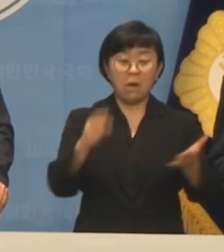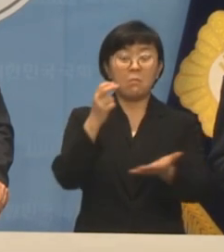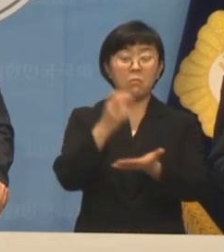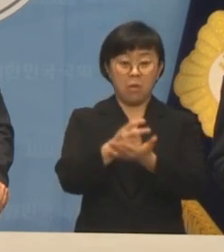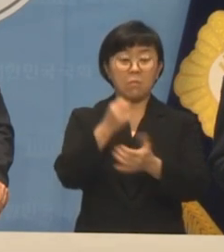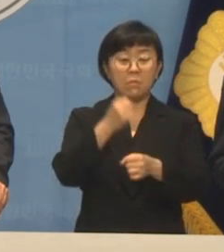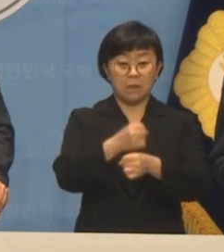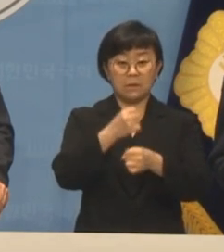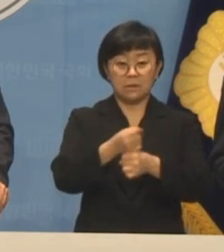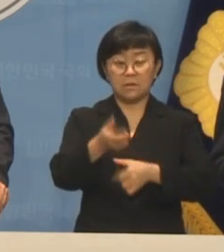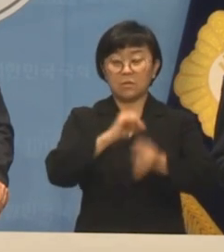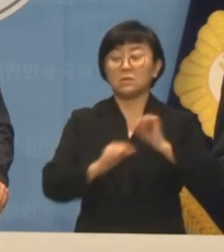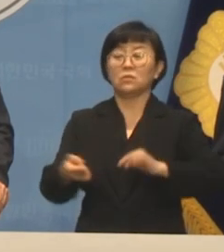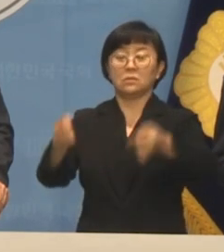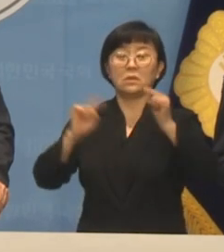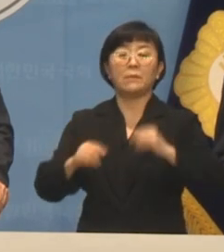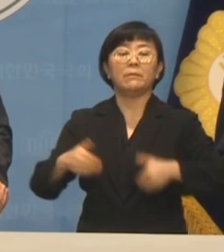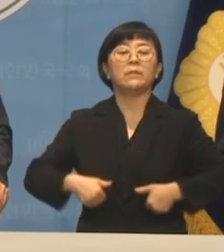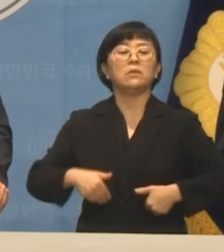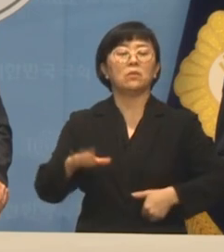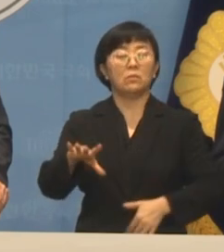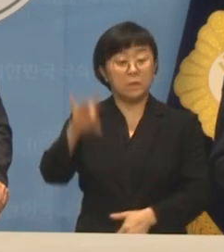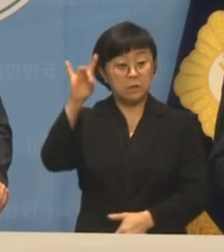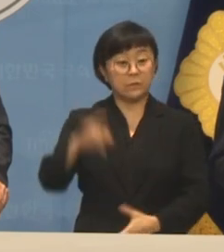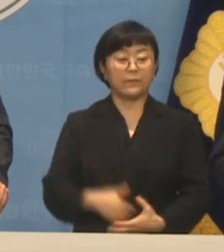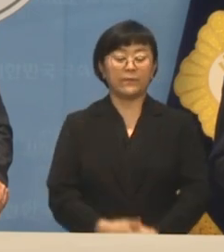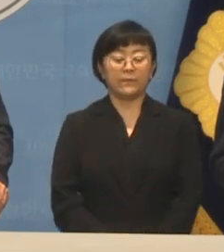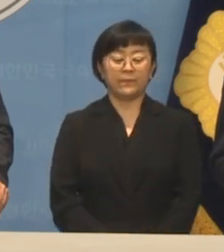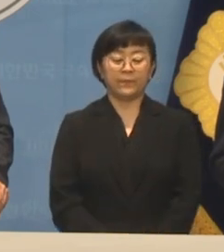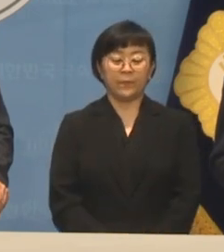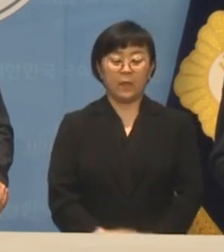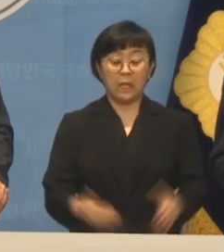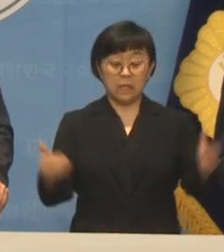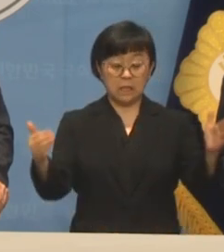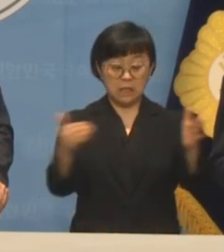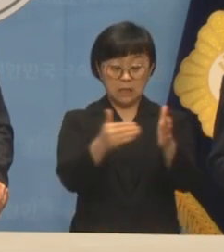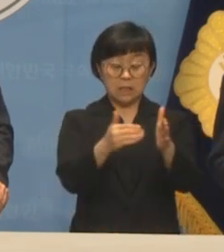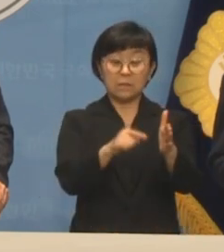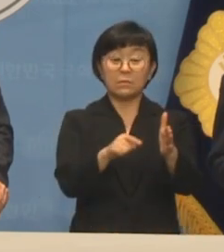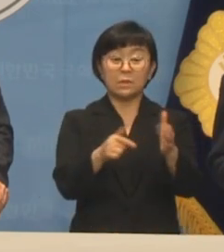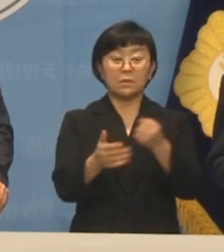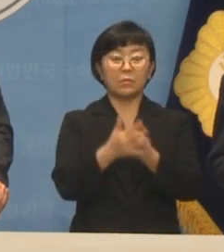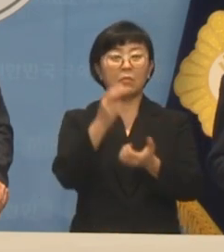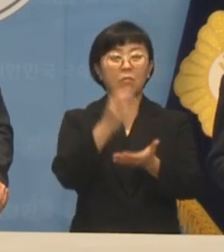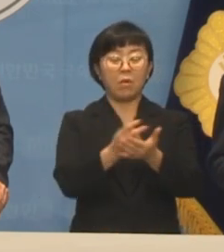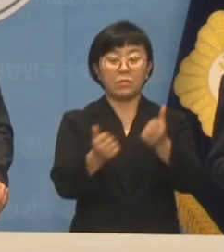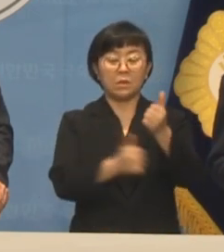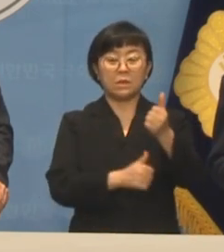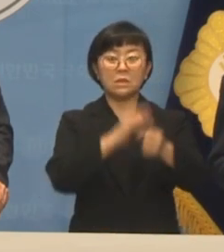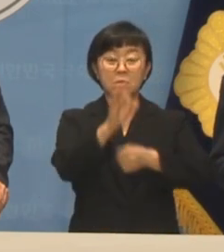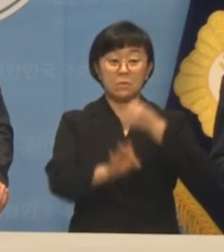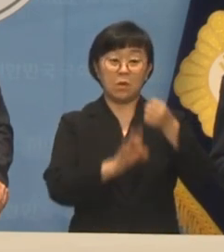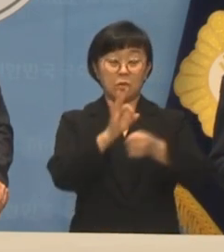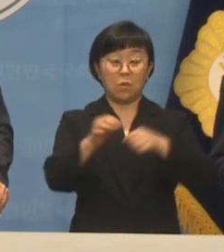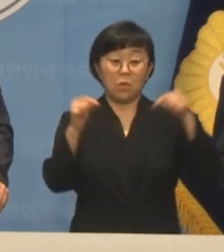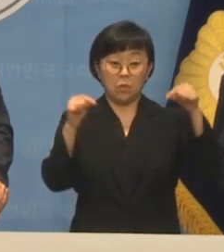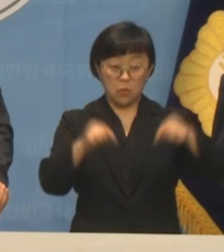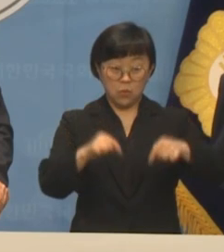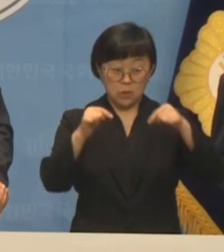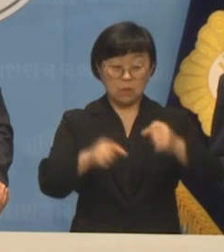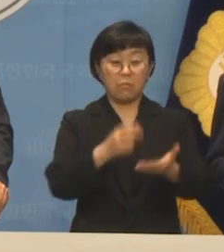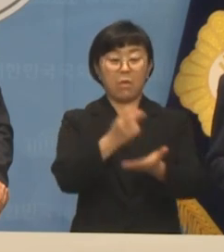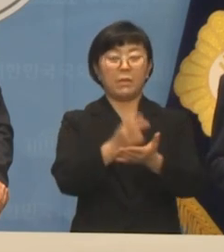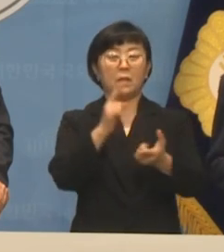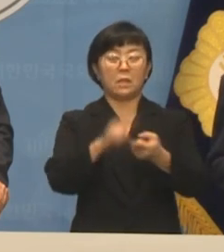제정에 적극 동참하셔야 합니다. 회기가 얼마 남지 않았습니다. 법사위는 최소 10년 동안 논의한 법에